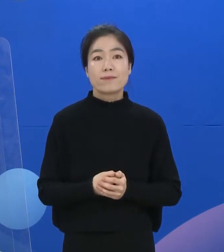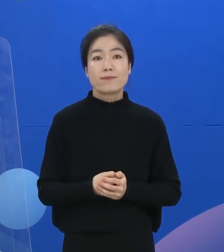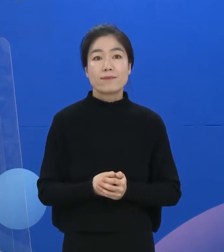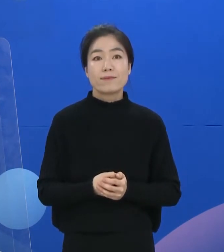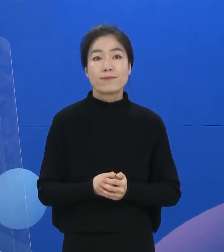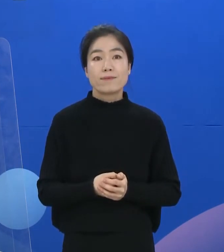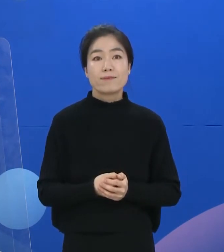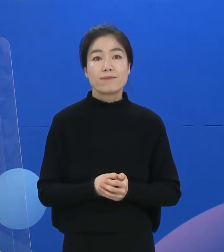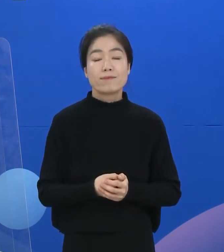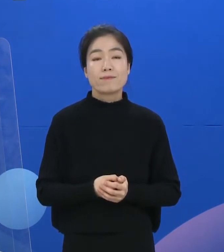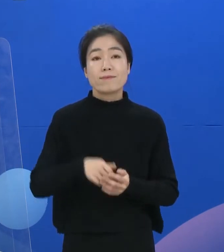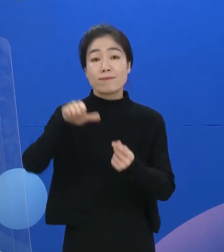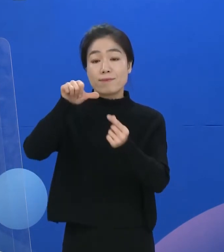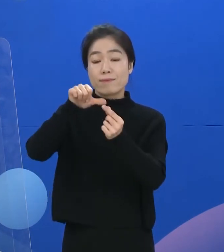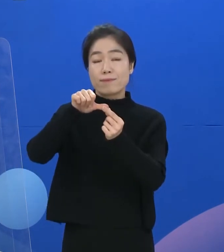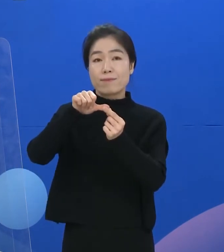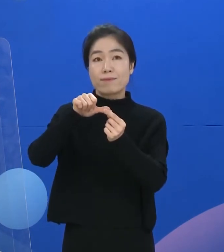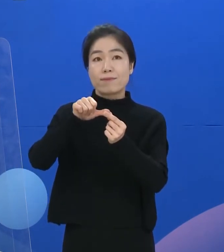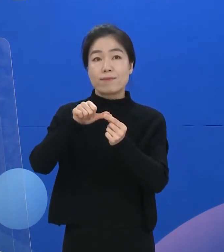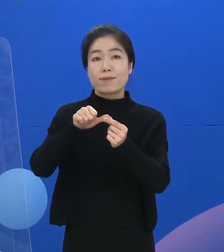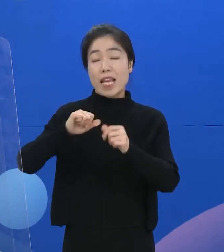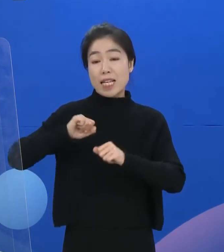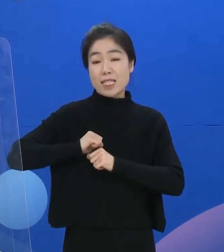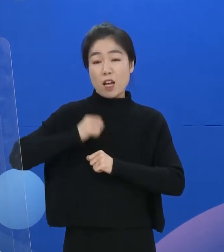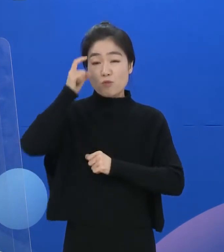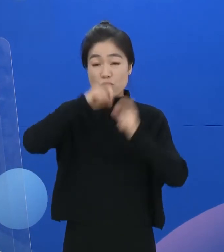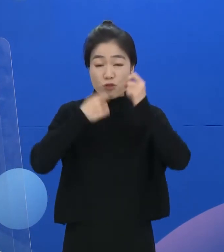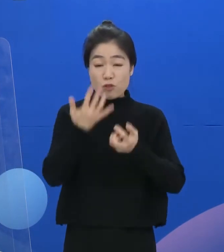수목원이 내년 5월 개장합니다